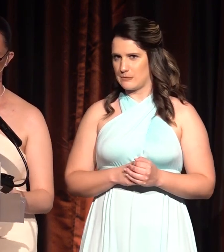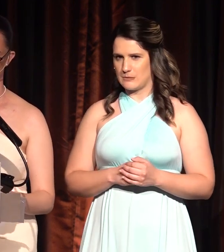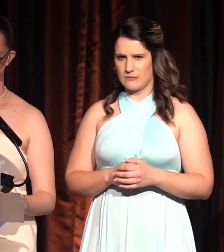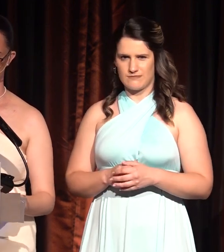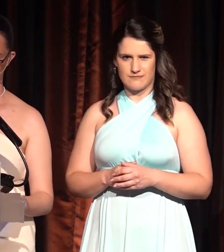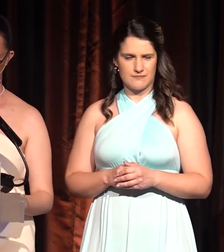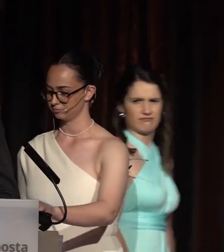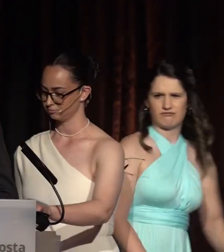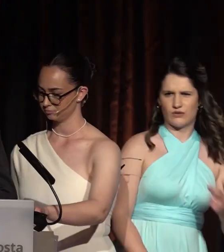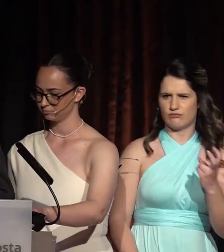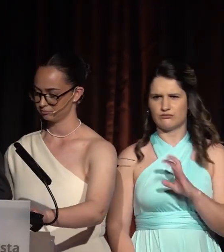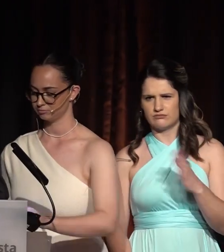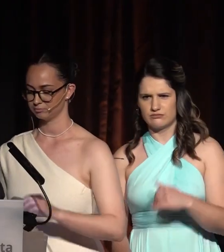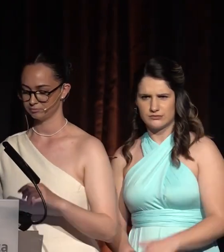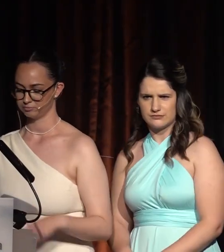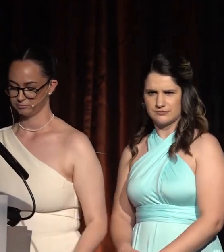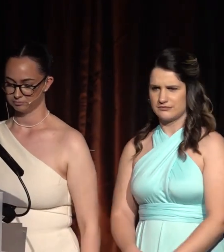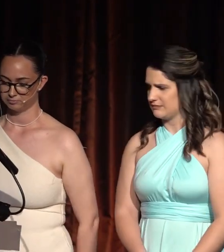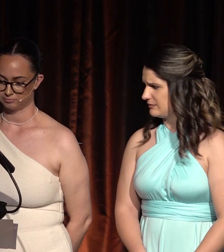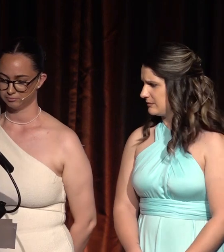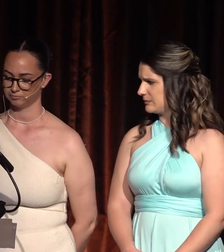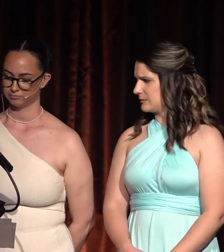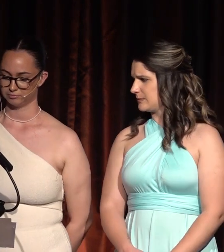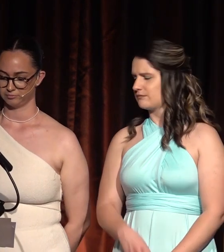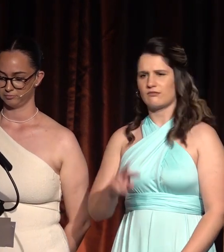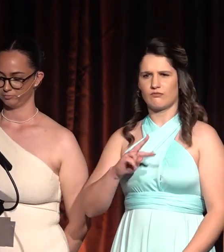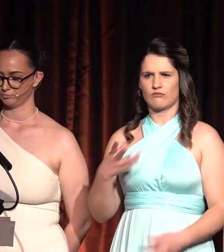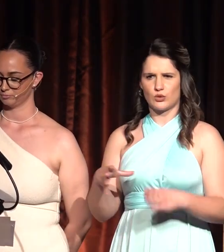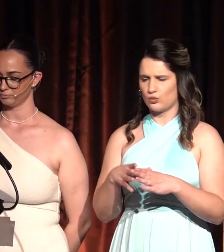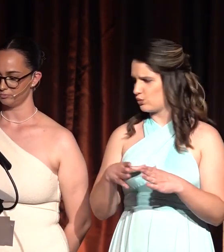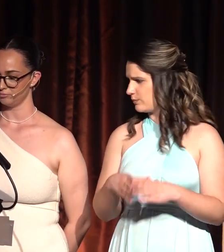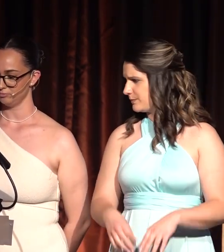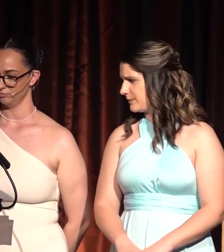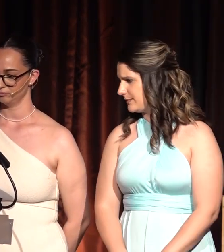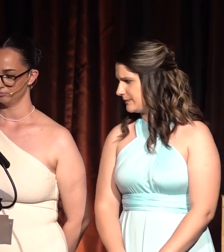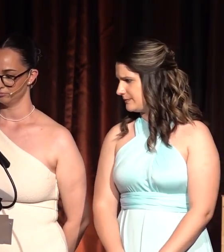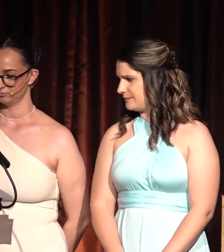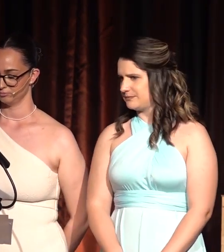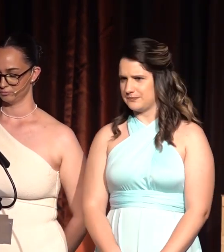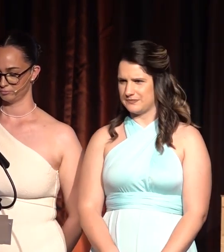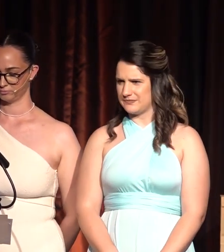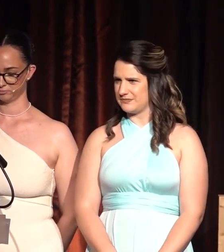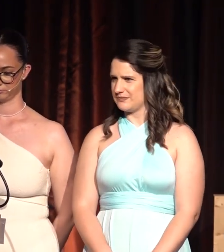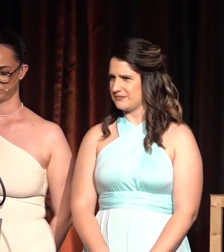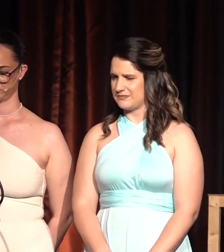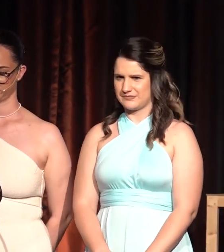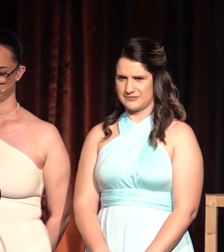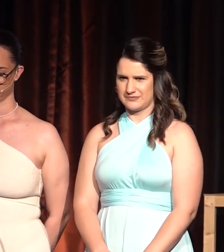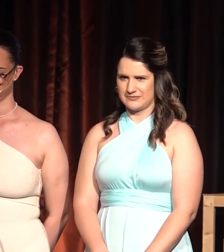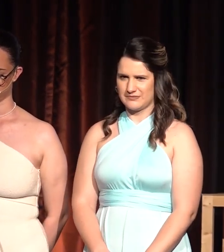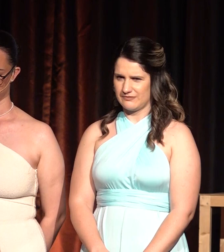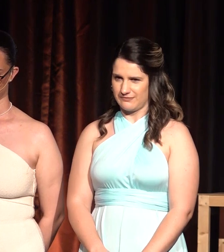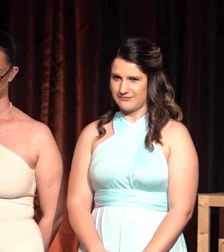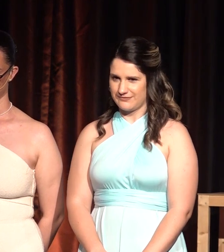Titao. Curs d'especialització de robòtica col·laborativa amb el tutor Miguel Duran, amb l'alumnat de